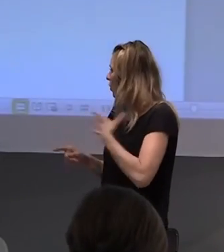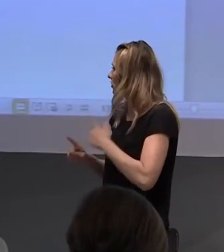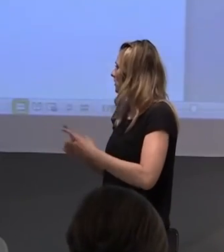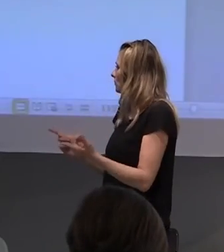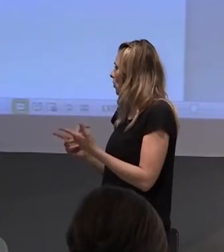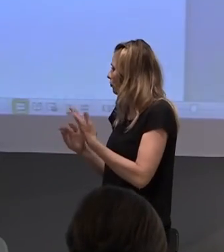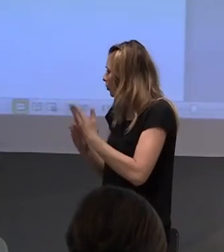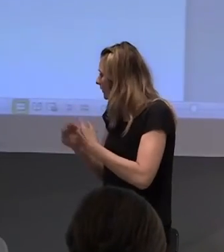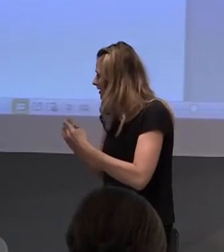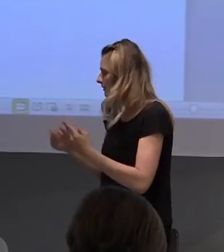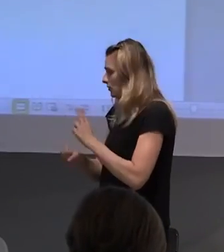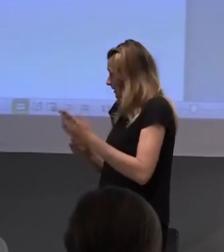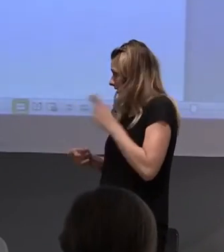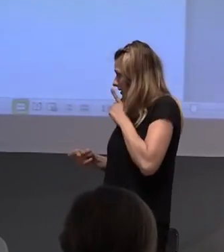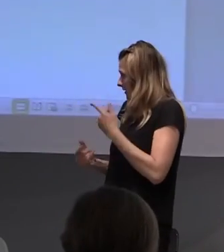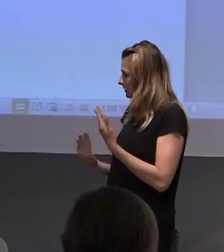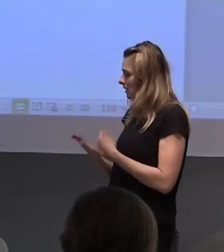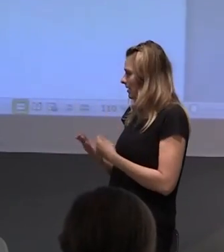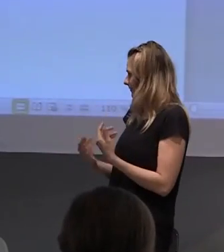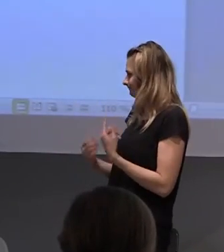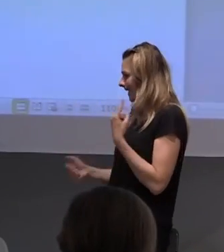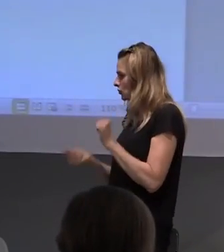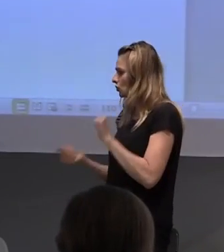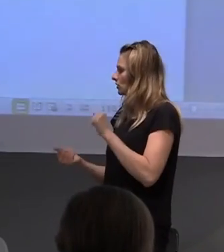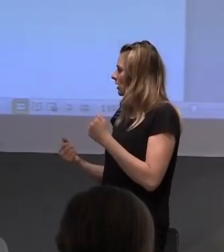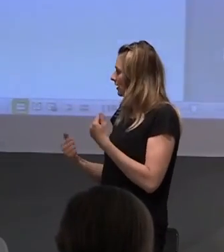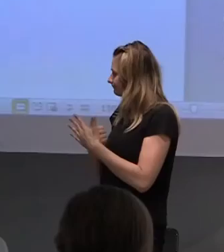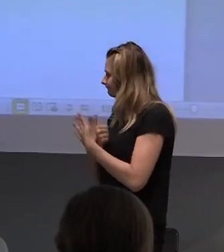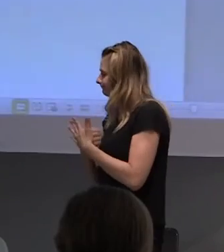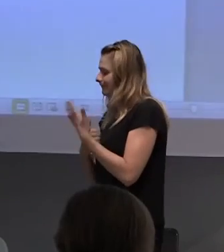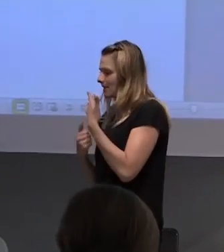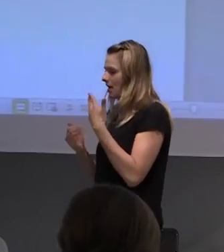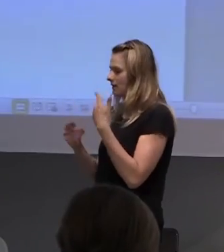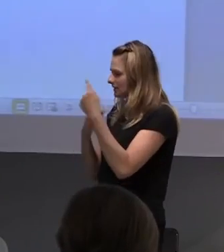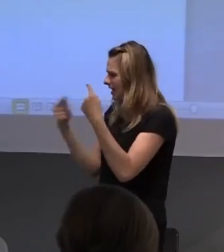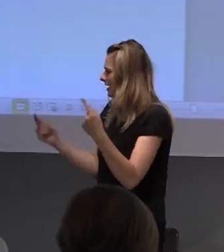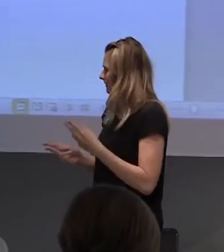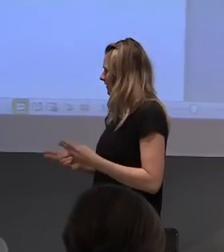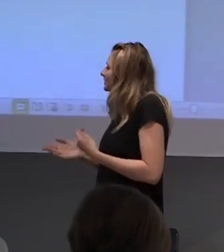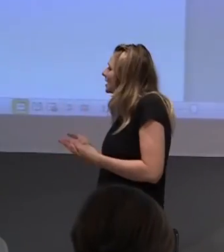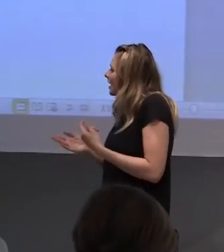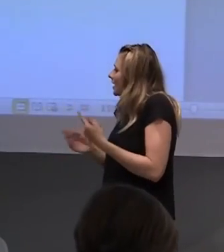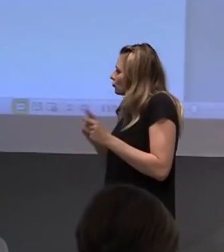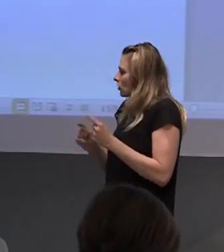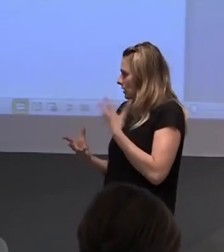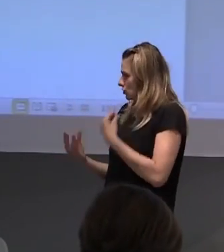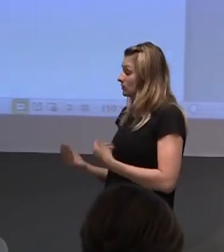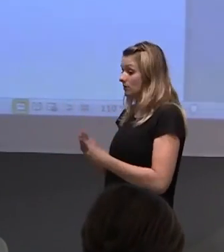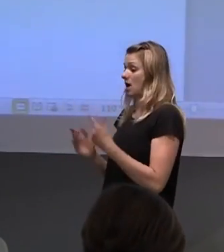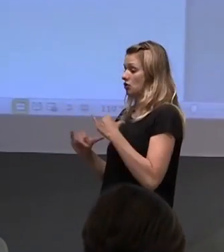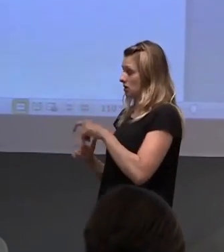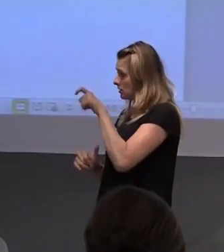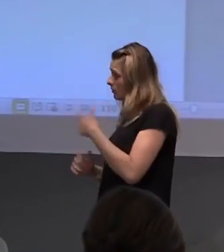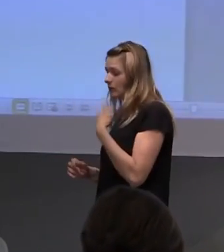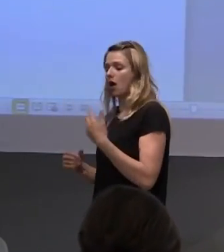ve vztahu k žákům i ve vztahu učitelům a ve vztahu ke škole. Jsem, že samozřejmě poslední slovo bude ombudsmanka, ale ten koncept